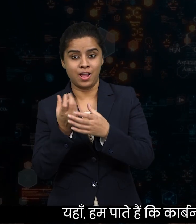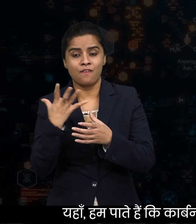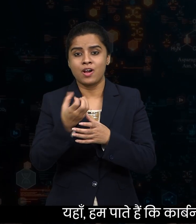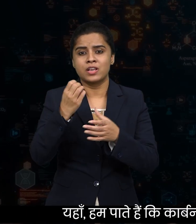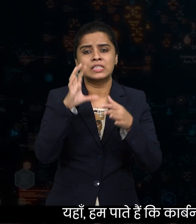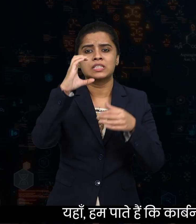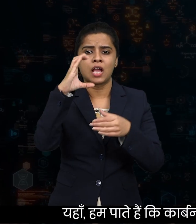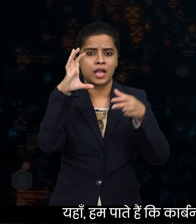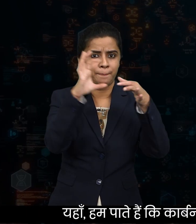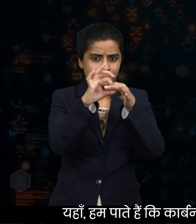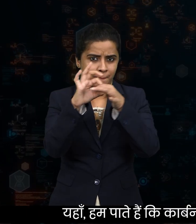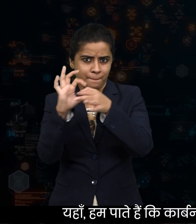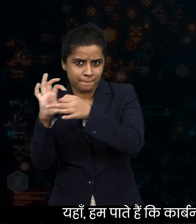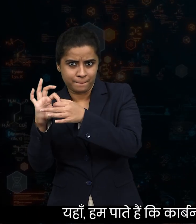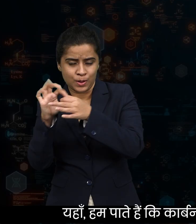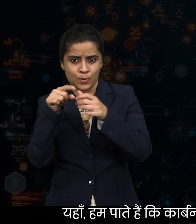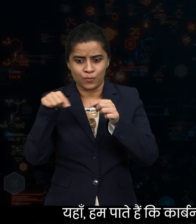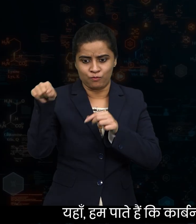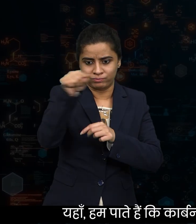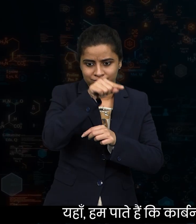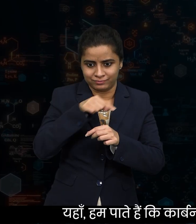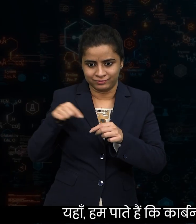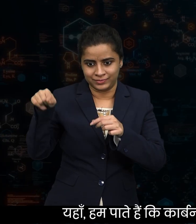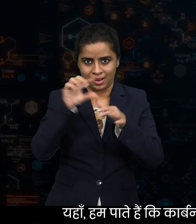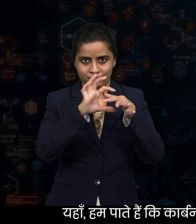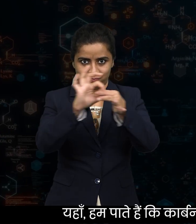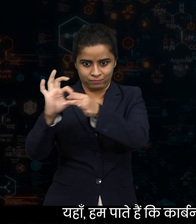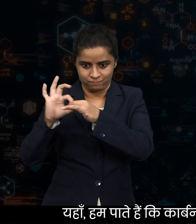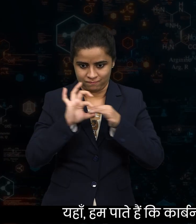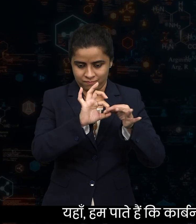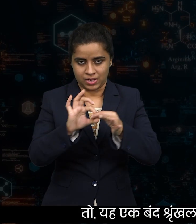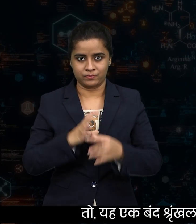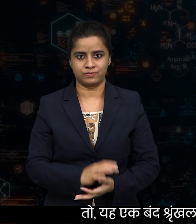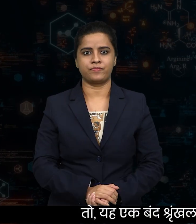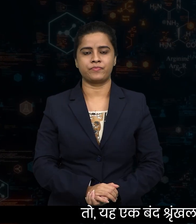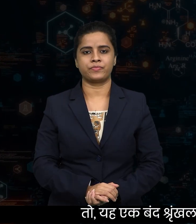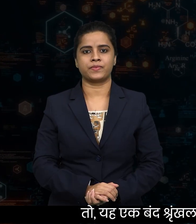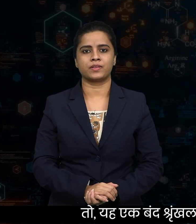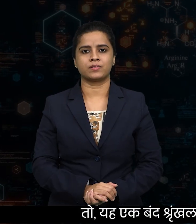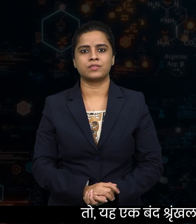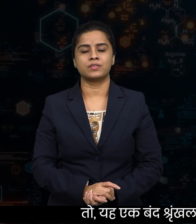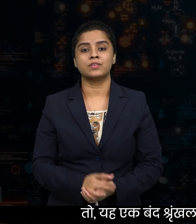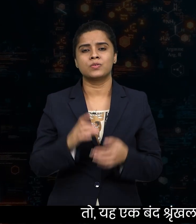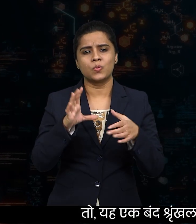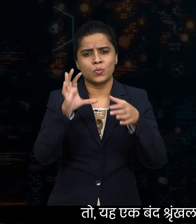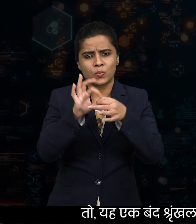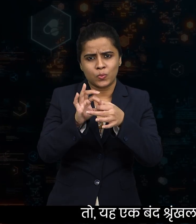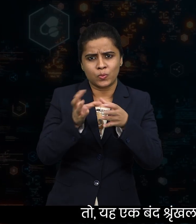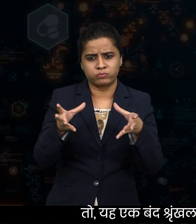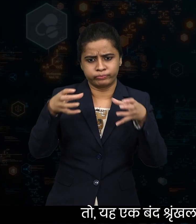कार्बन श्रृंखला एक वलय बनाने के लिए बंद है, तो यह एक बंद श्रृंखला